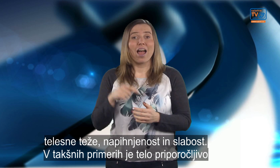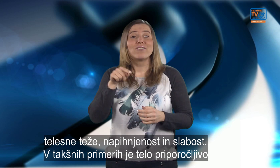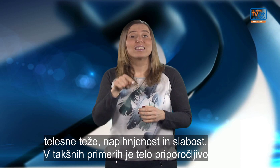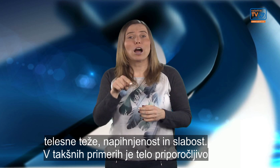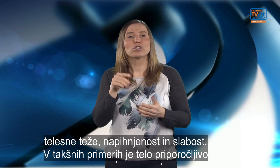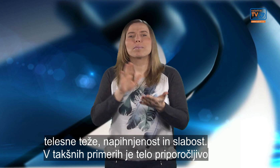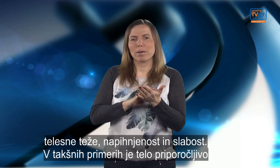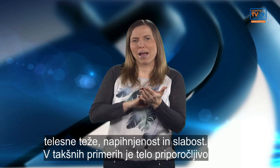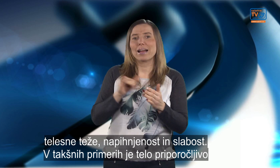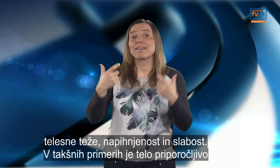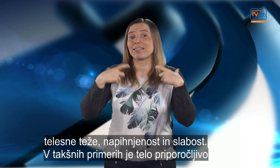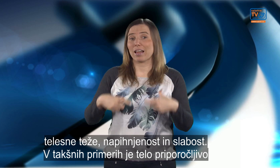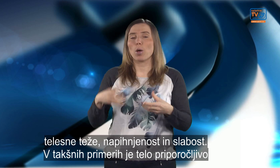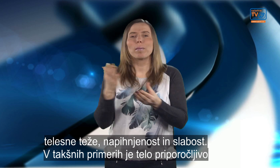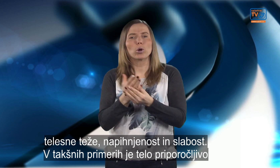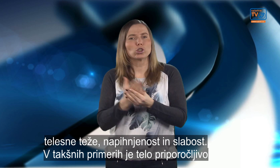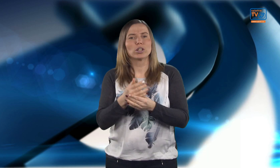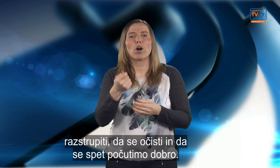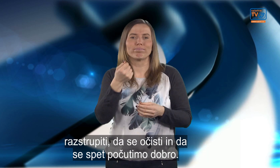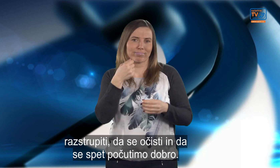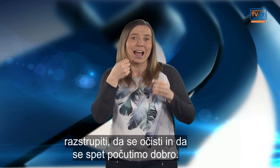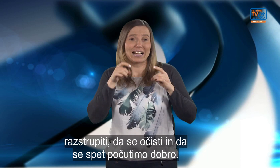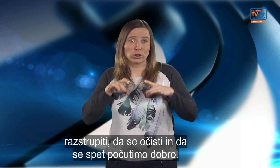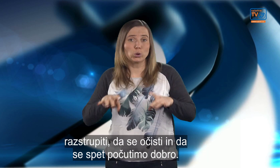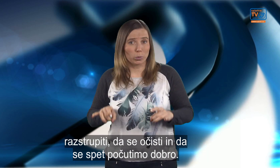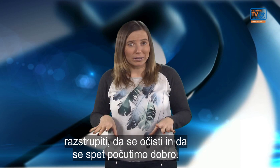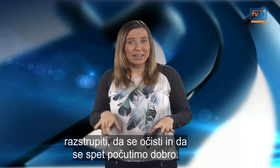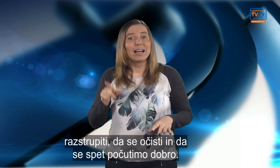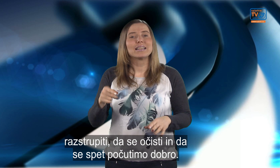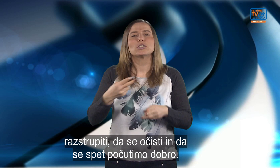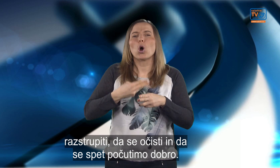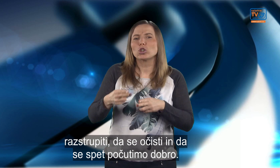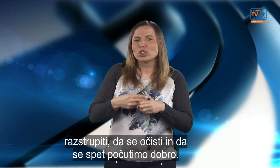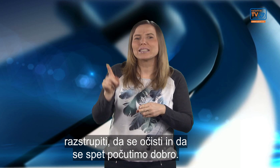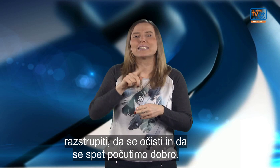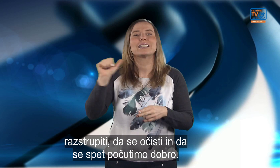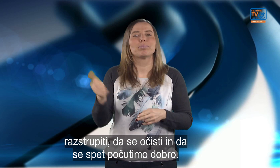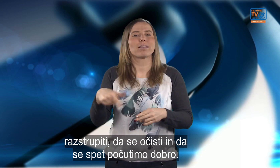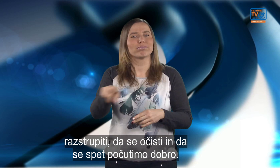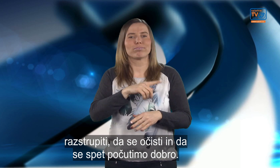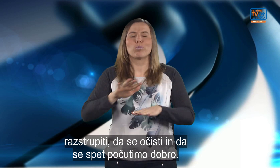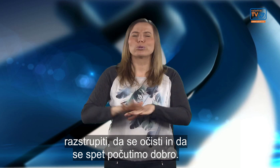V takšnih primerih je telo priporočljivo razstrupiti, da se očisti in da se spet počutimo